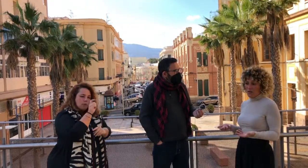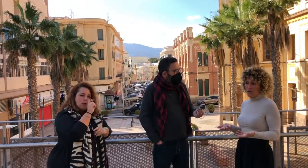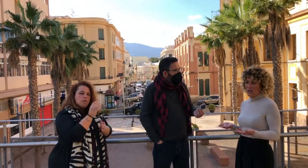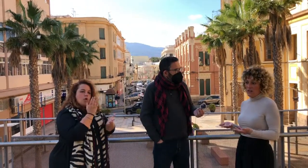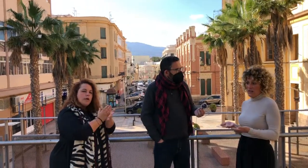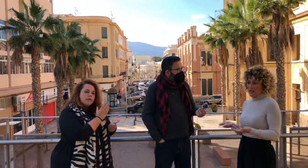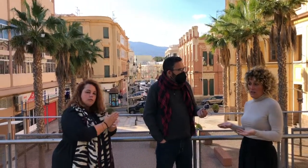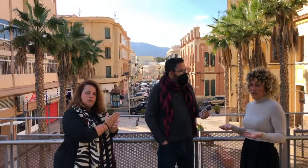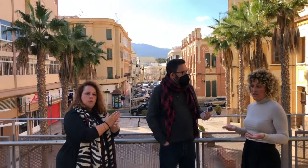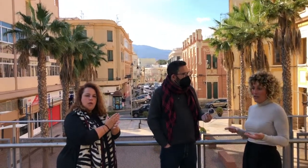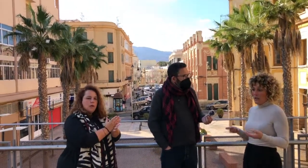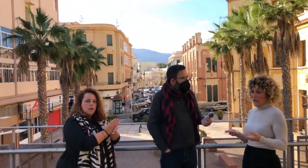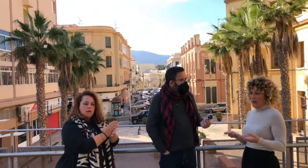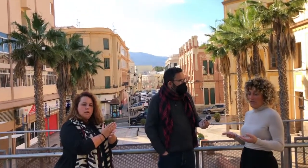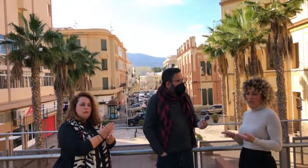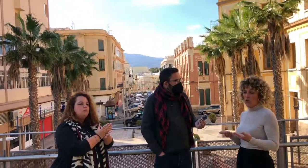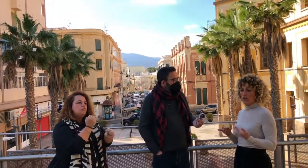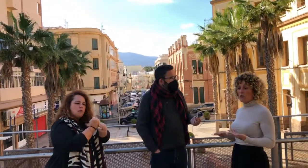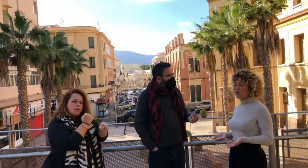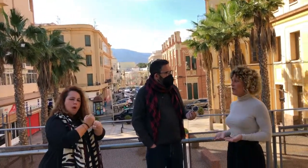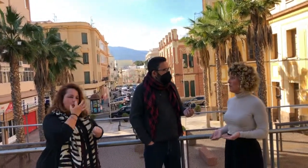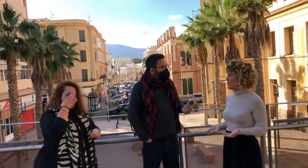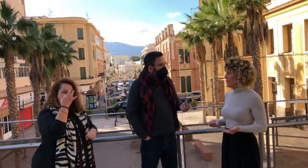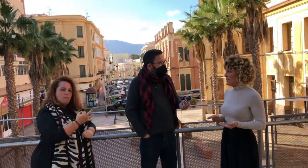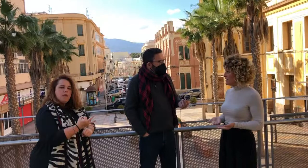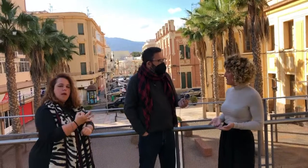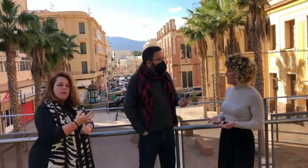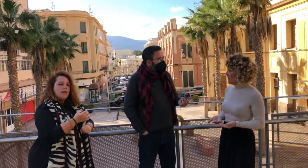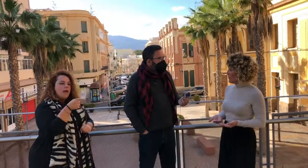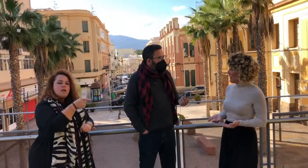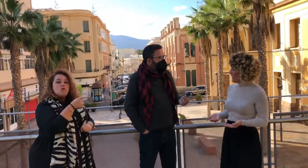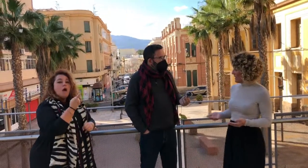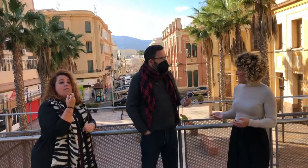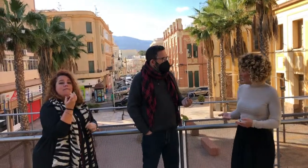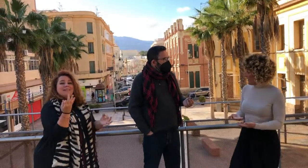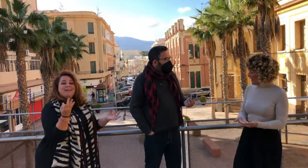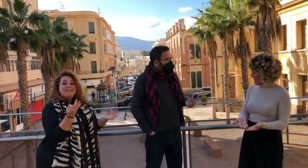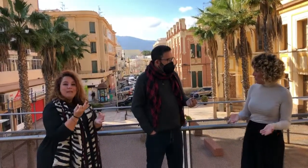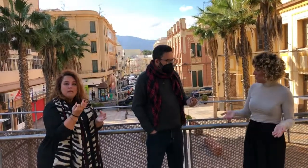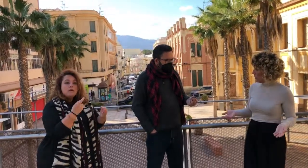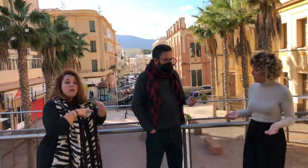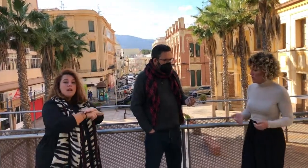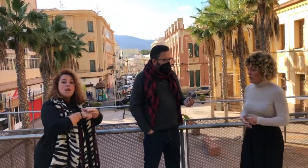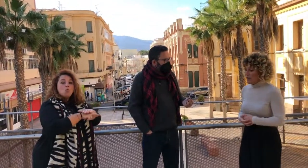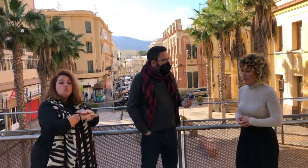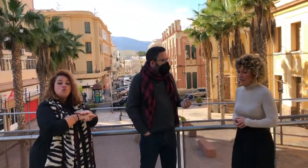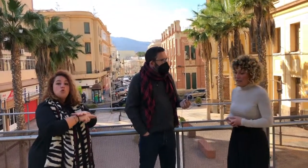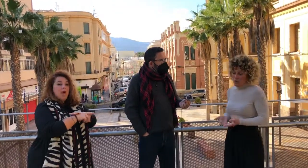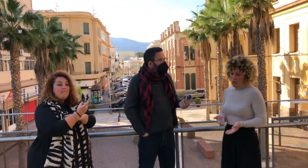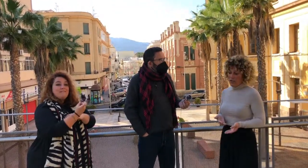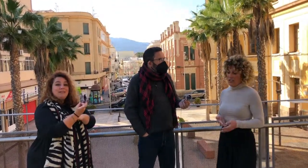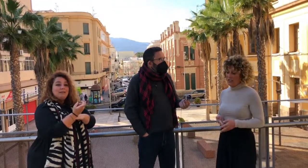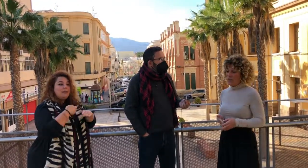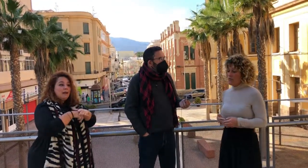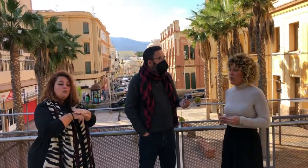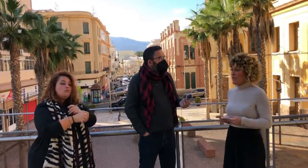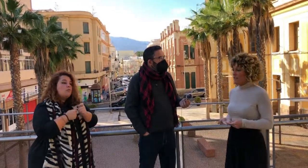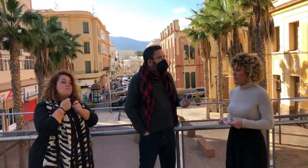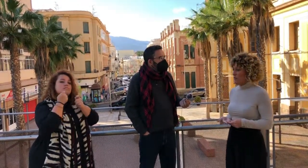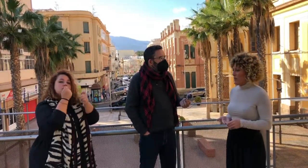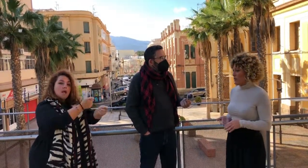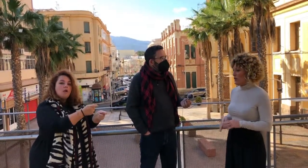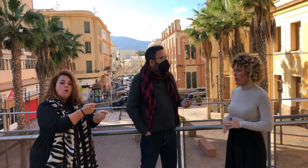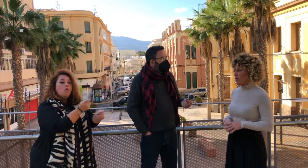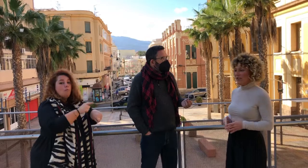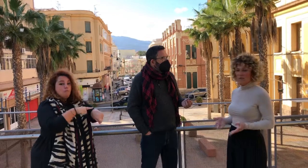que se les pongan los recursos que ellos necesitan para acceder a todo esto, e incluso necesitan un poco más de